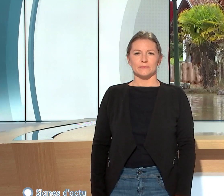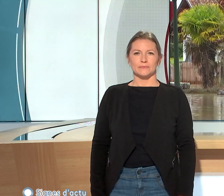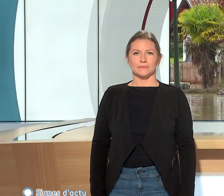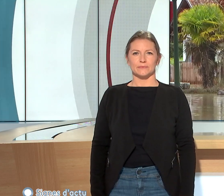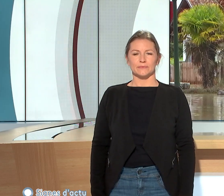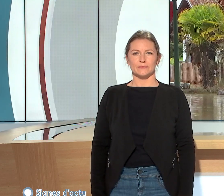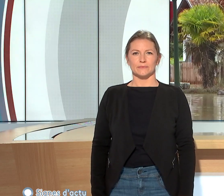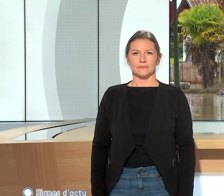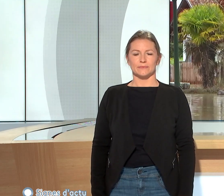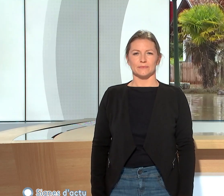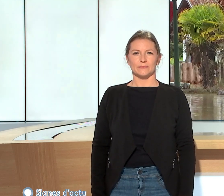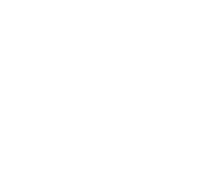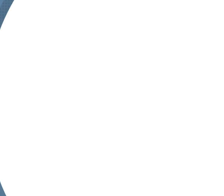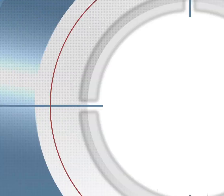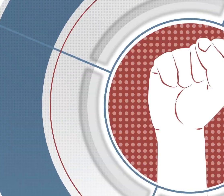dans l'intérieur des terres.